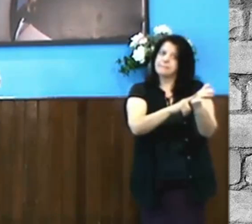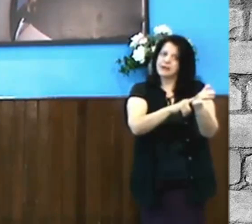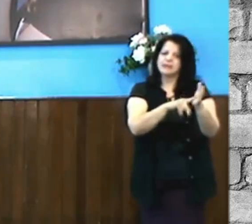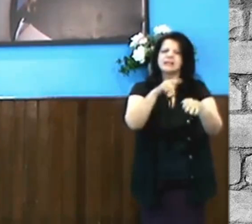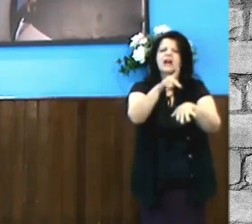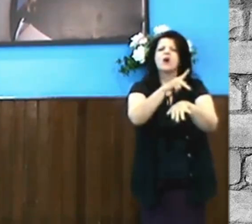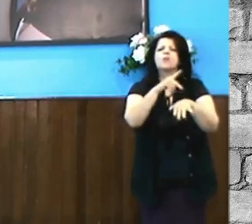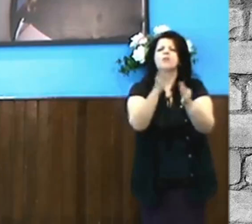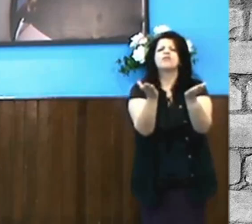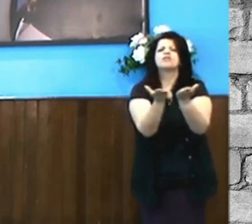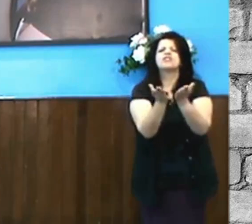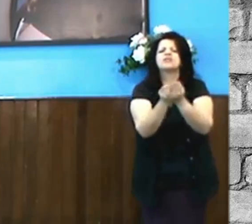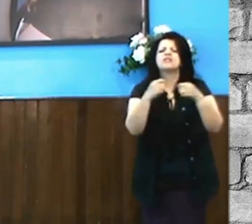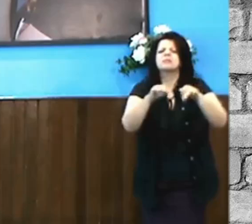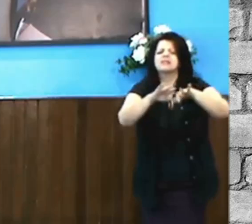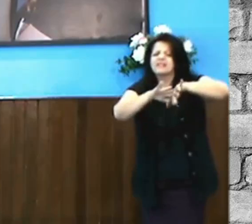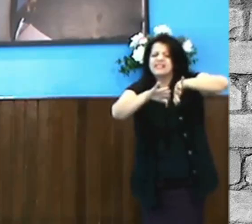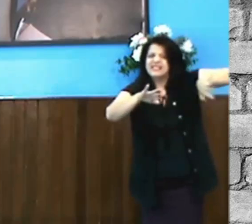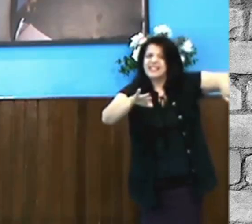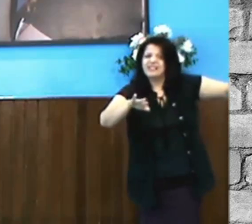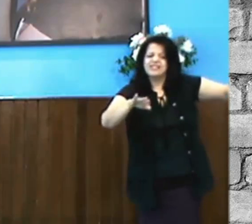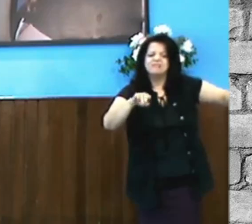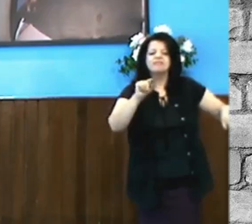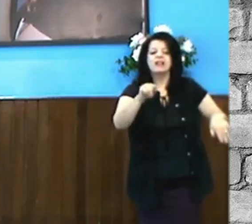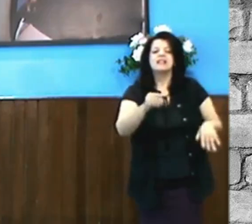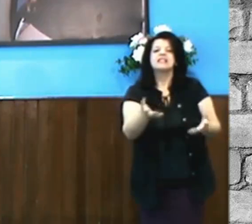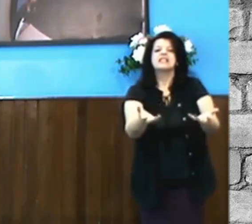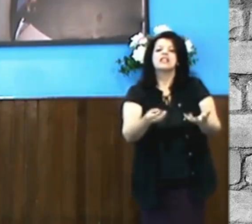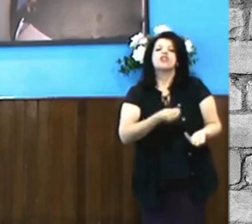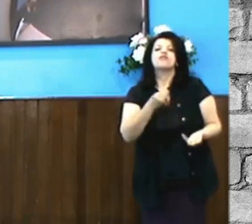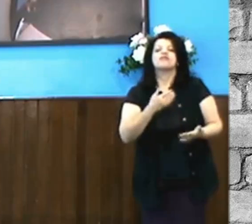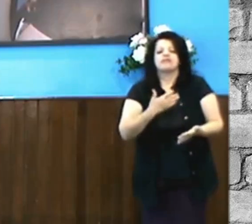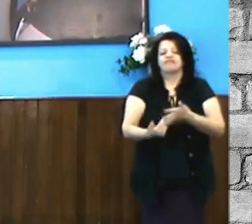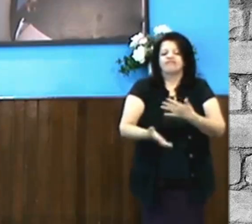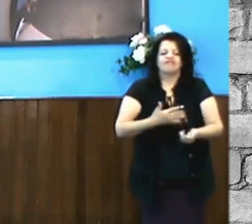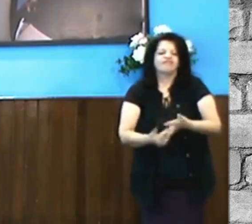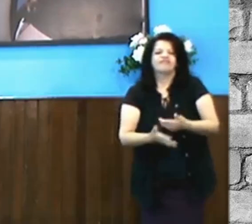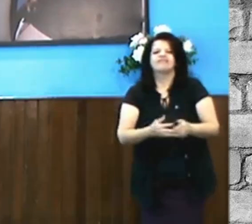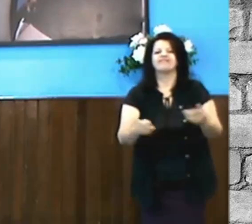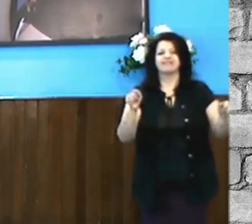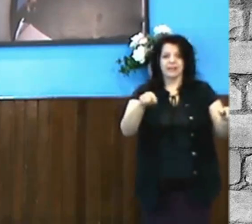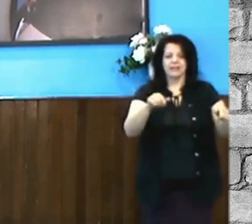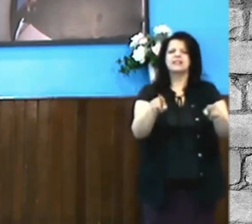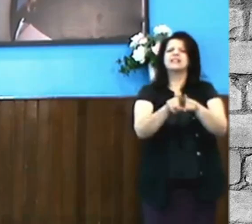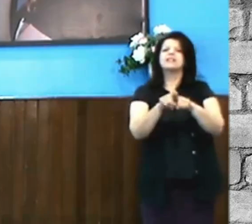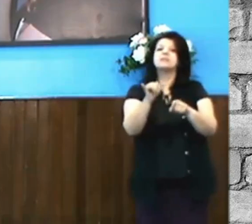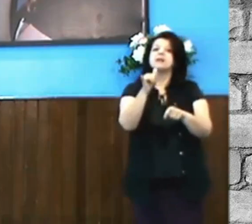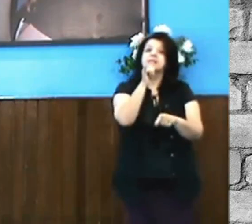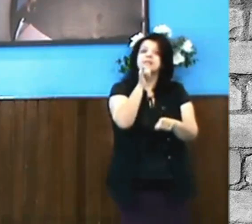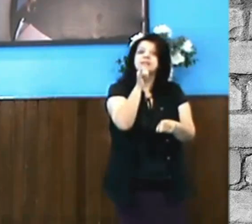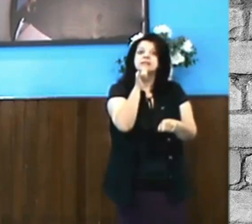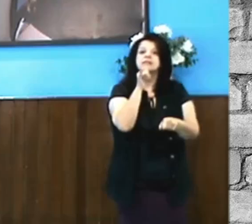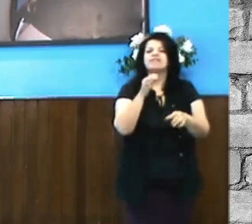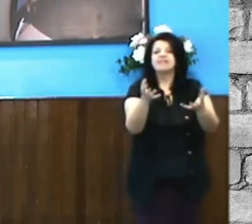se apartar daqueles que insistiam em viver desordenadamente. Aqui na igreja, esse também é um exemplo. Na tentativa